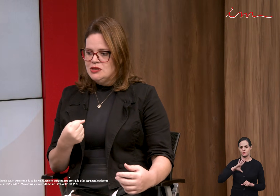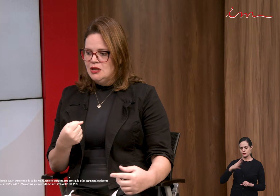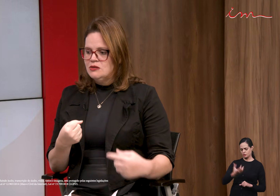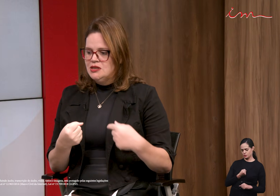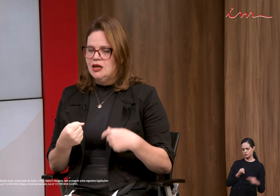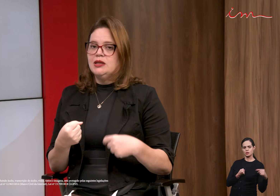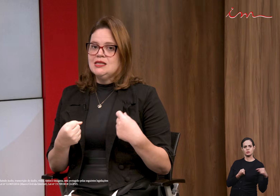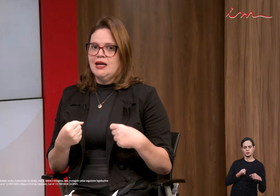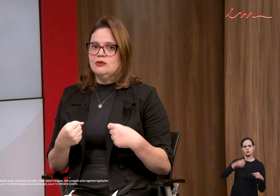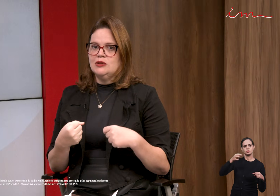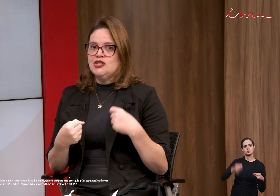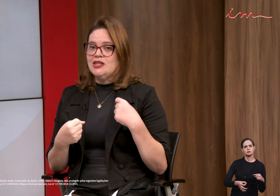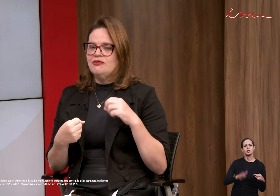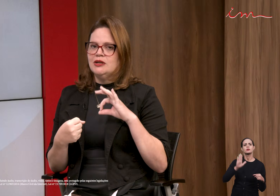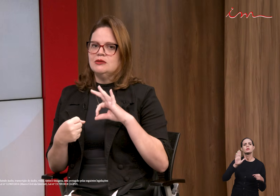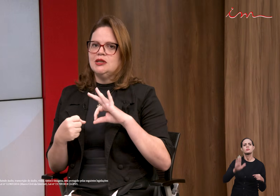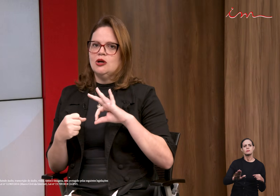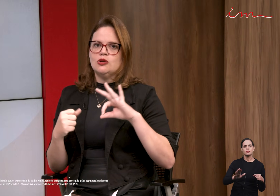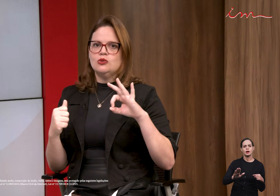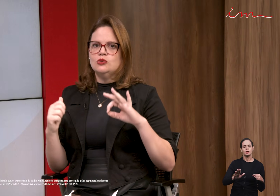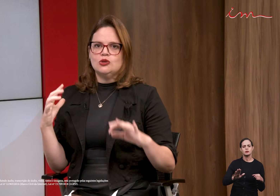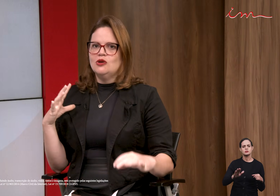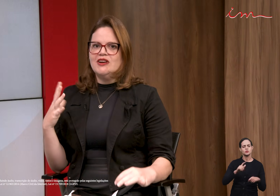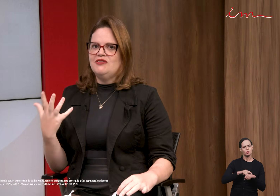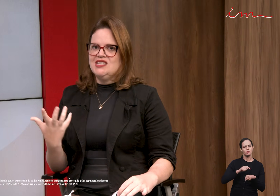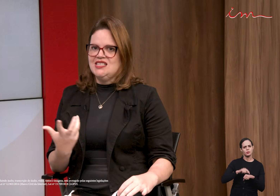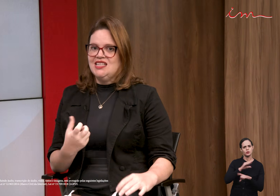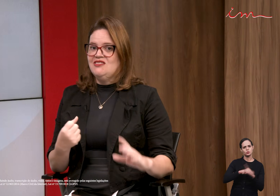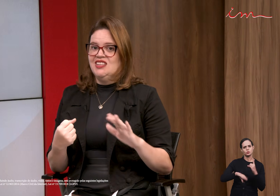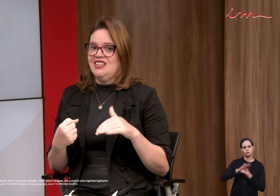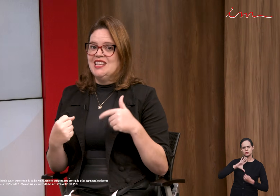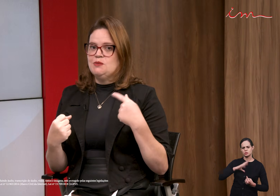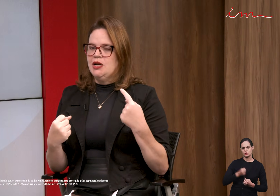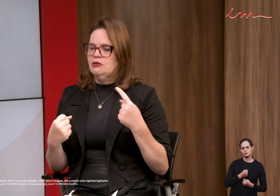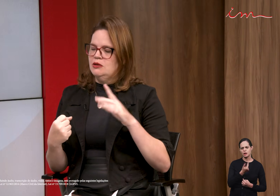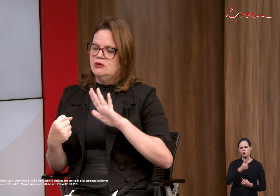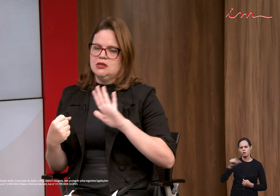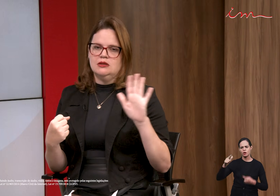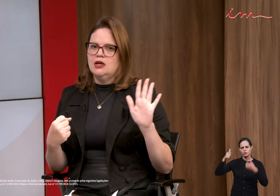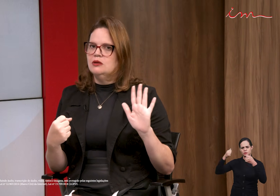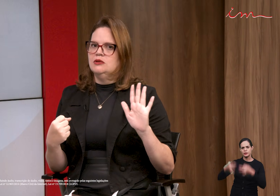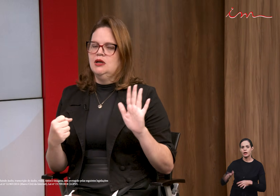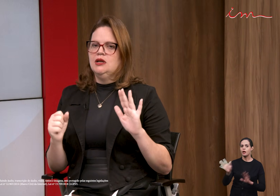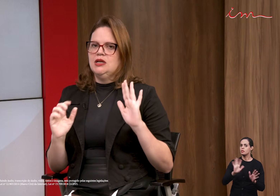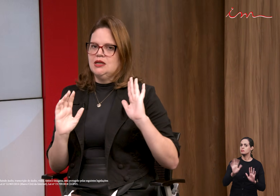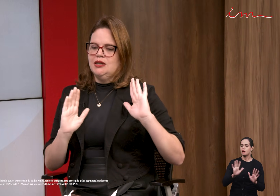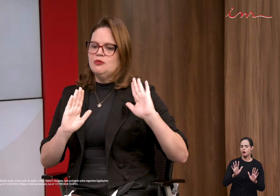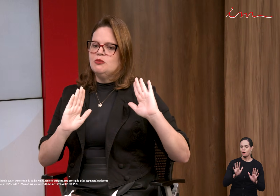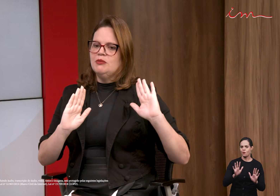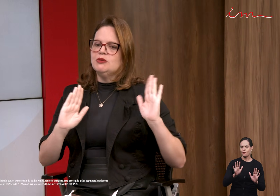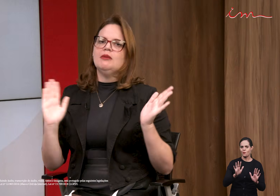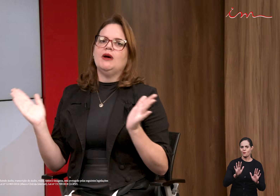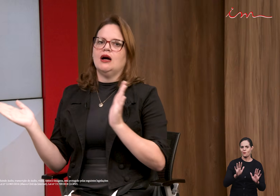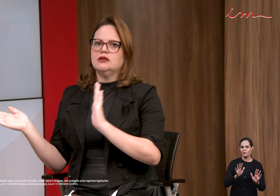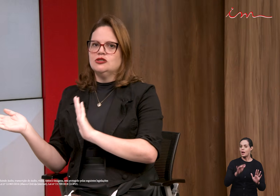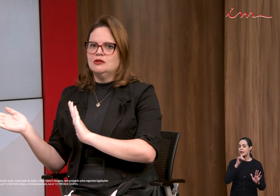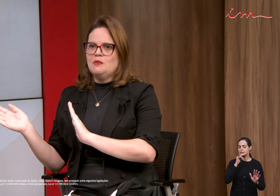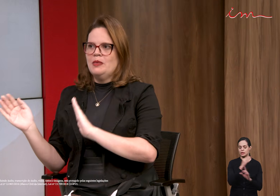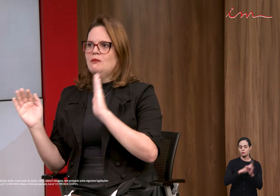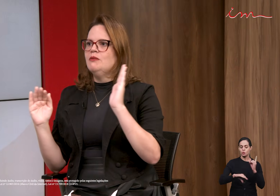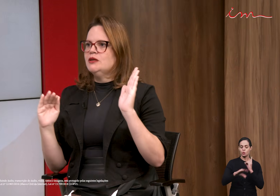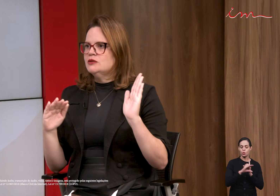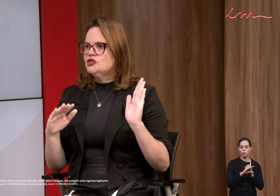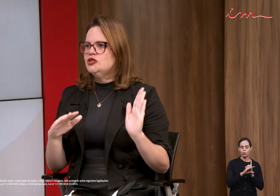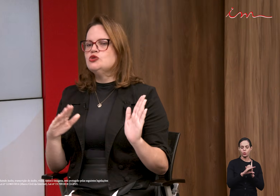aqui é o sinal certo? É certo. A gente está falando aqui na hora do culto. Não vai fazer isso aqui e vai tentar explicar outra coisa? Não. Isso aqui é para um momento à